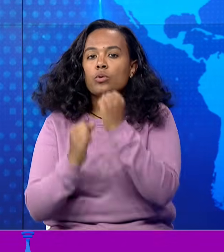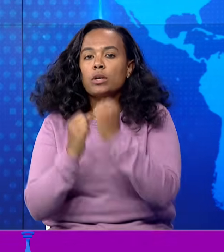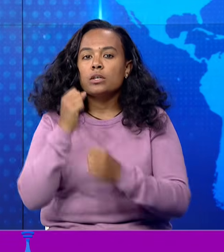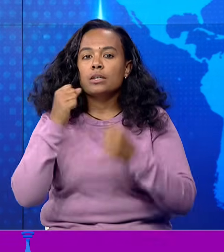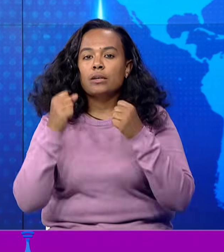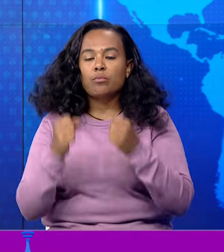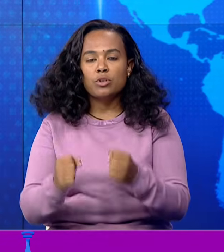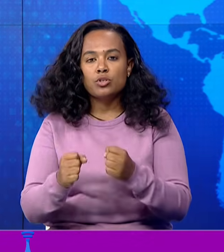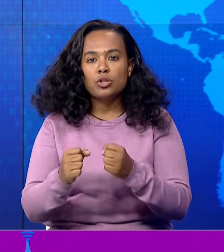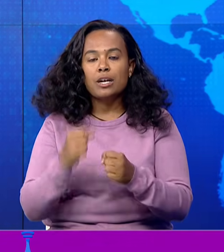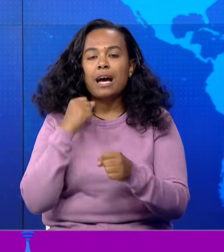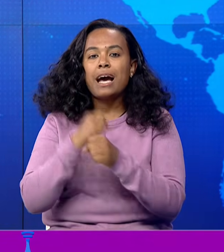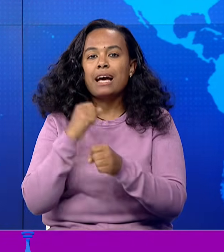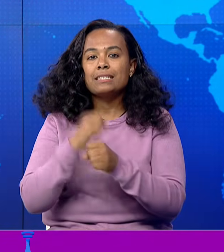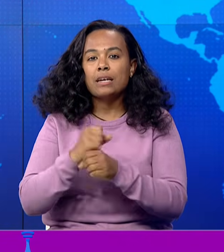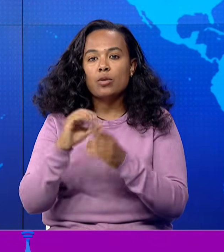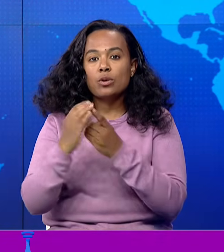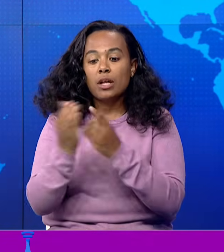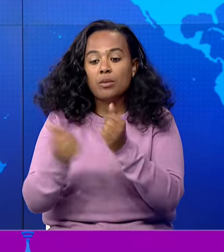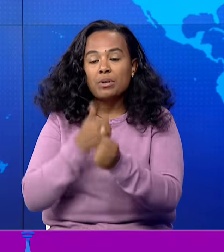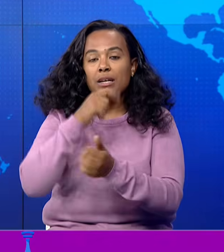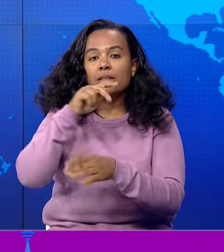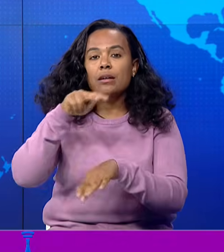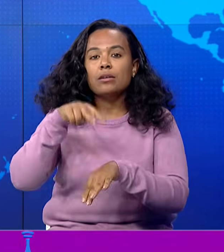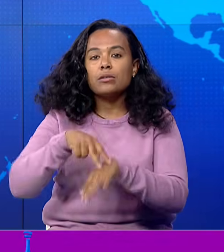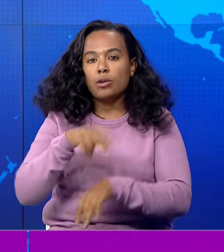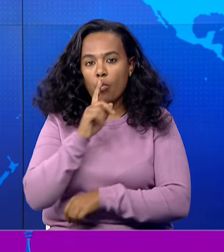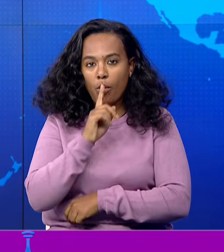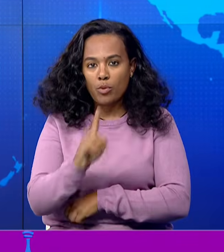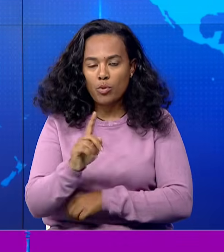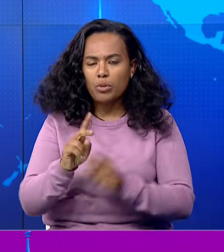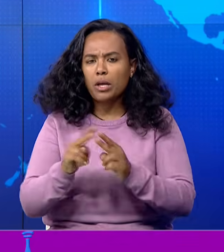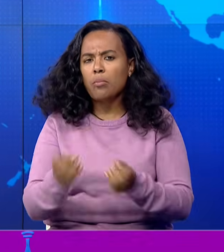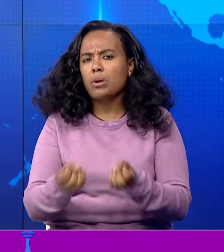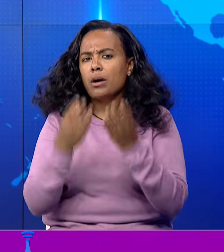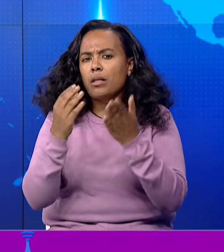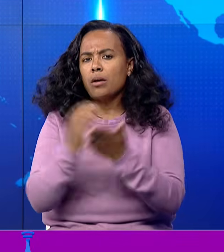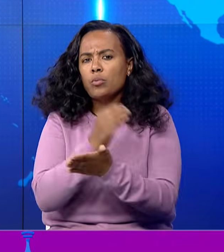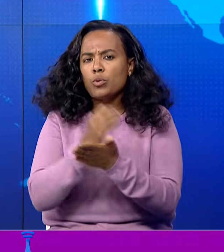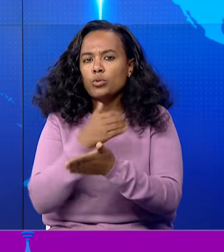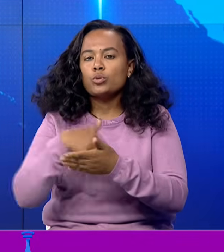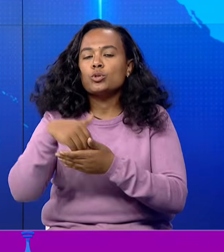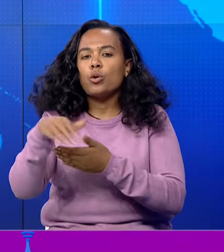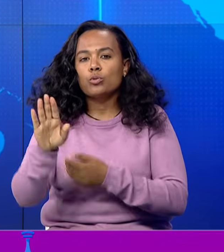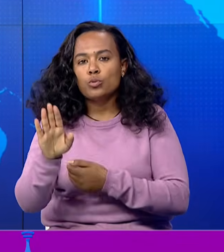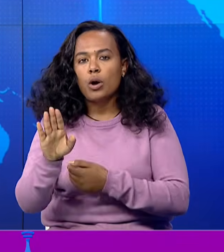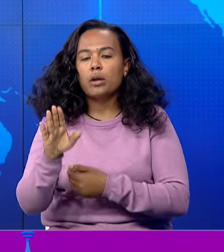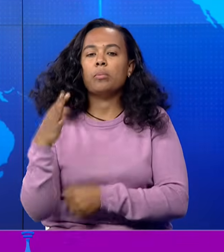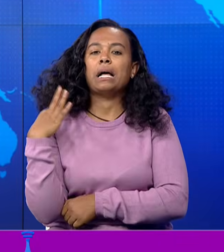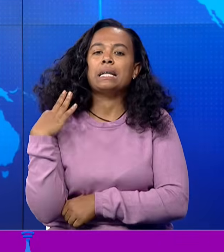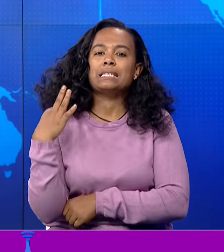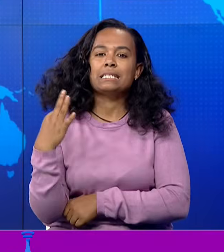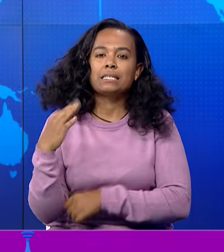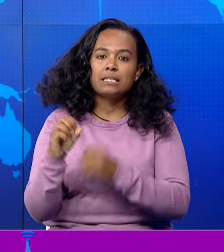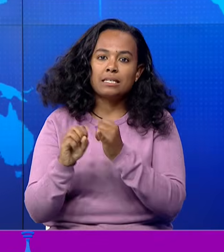የሚያስችል አሰራር ዘይቤን የሚከተል ተቋም ነው። በጣም በርካታ ፕሮዳክቶች አውጥቷል። በሄልዝ